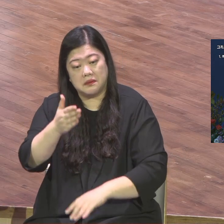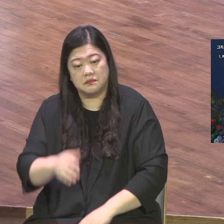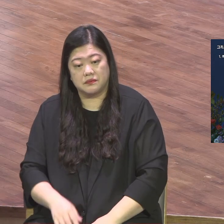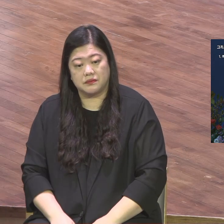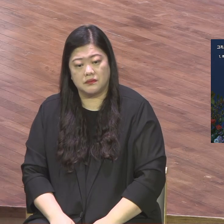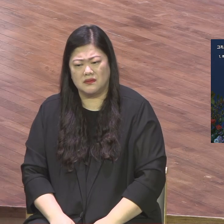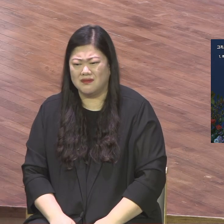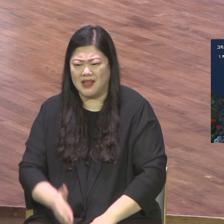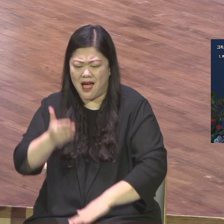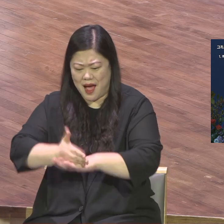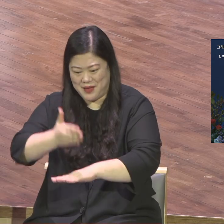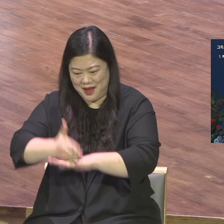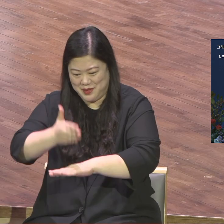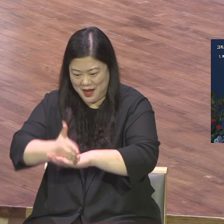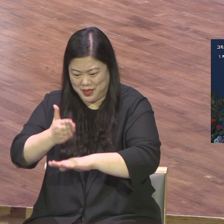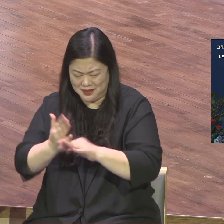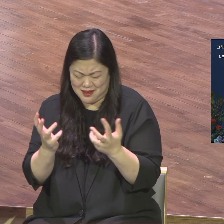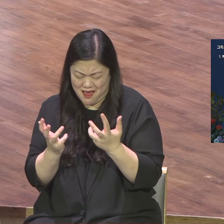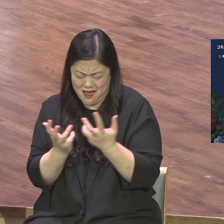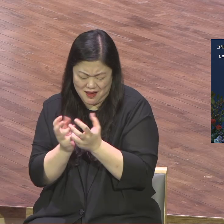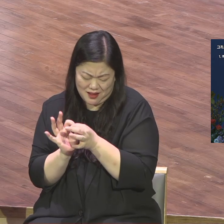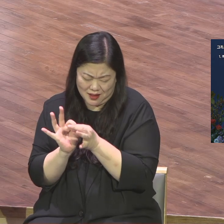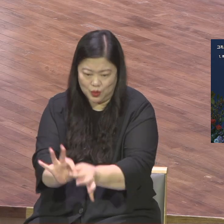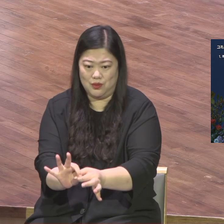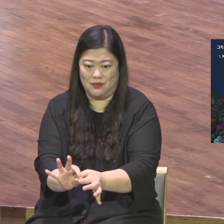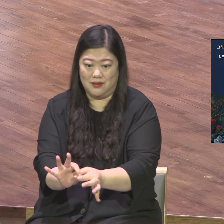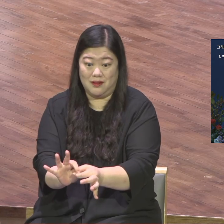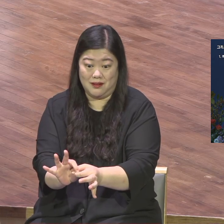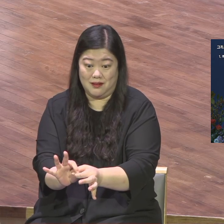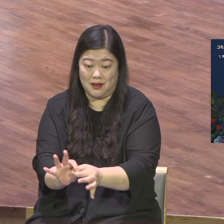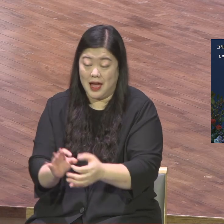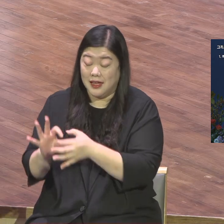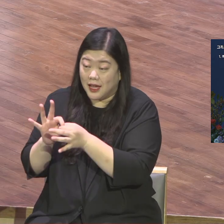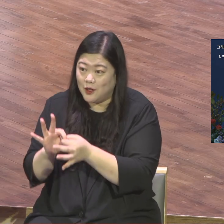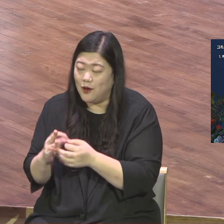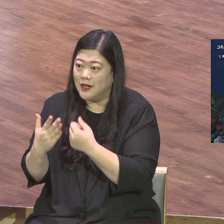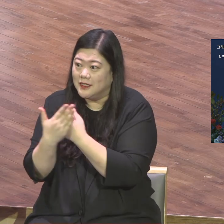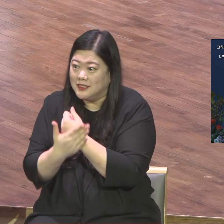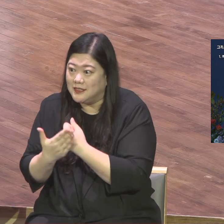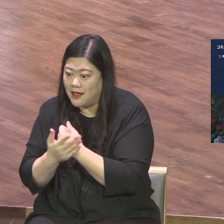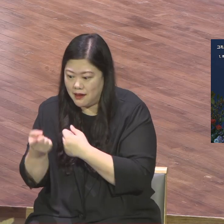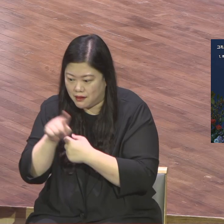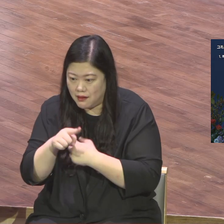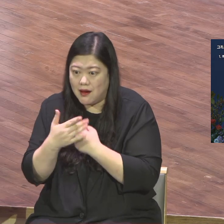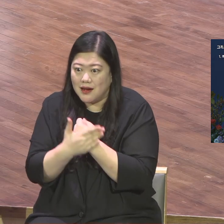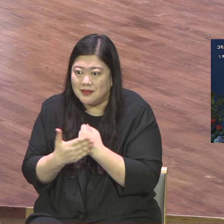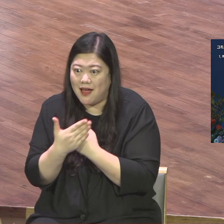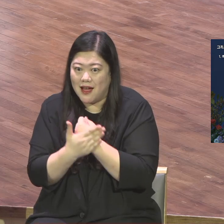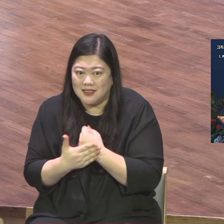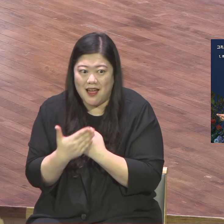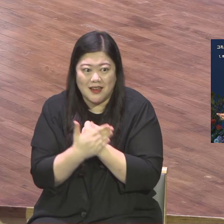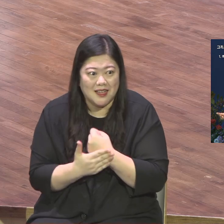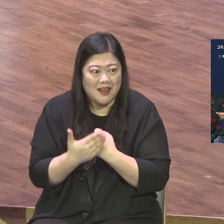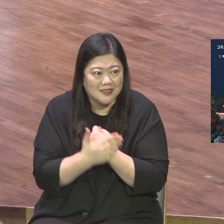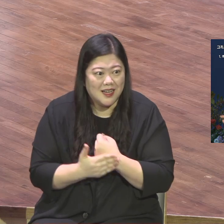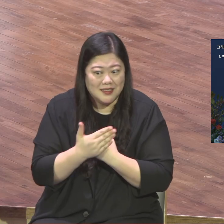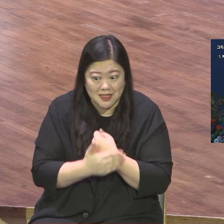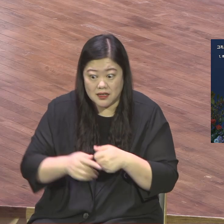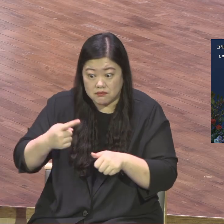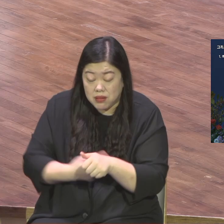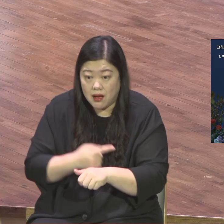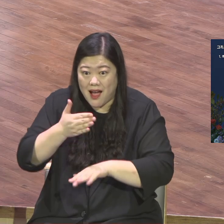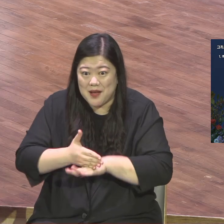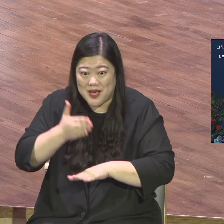모든 것이 하나님의 은혜이기 때문에 감사함이 넘치는 삶을 살 수밖에